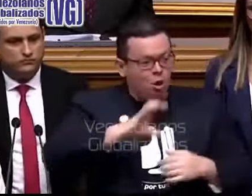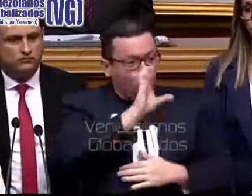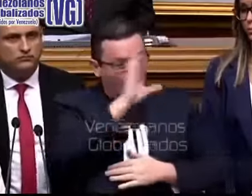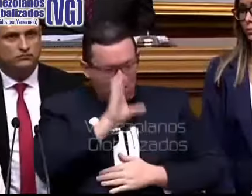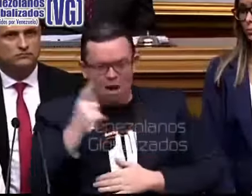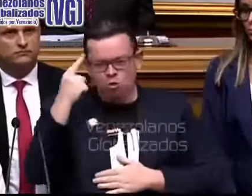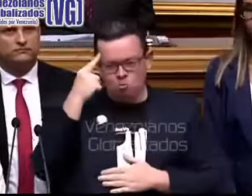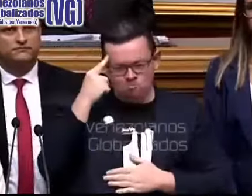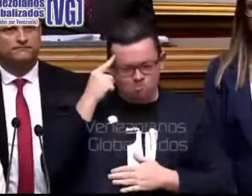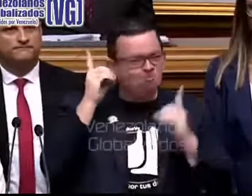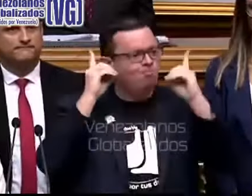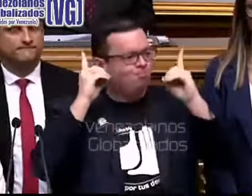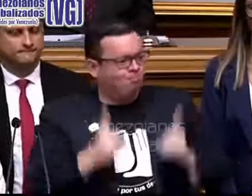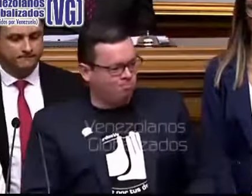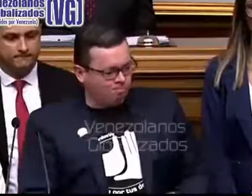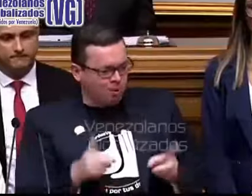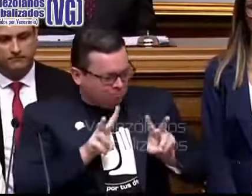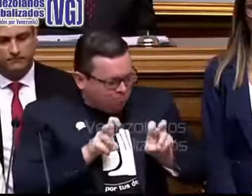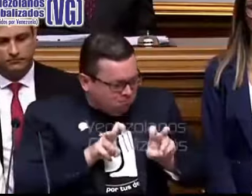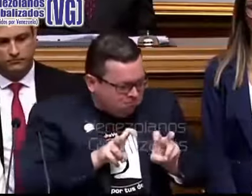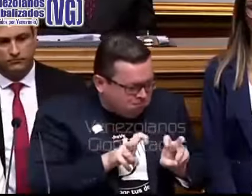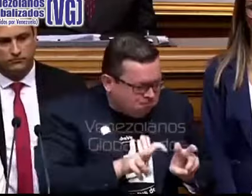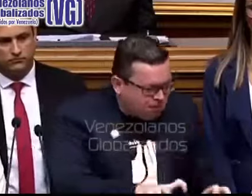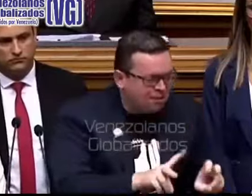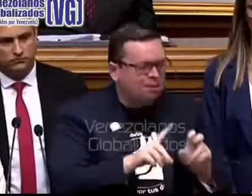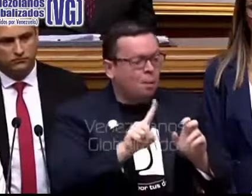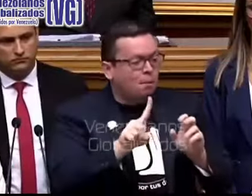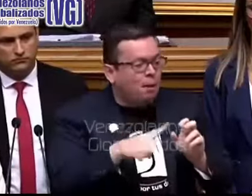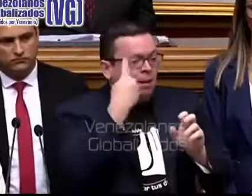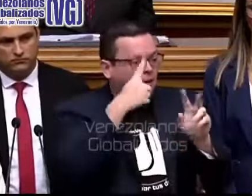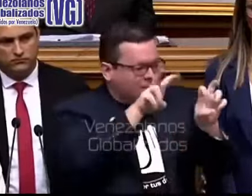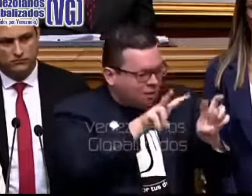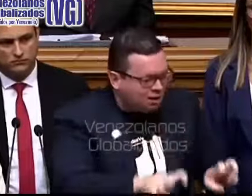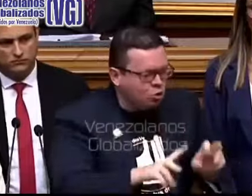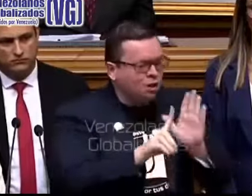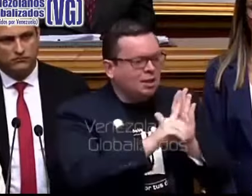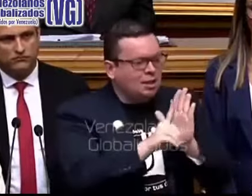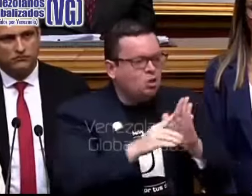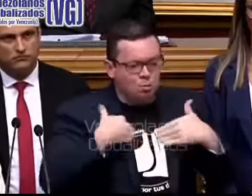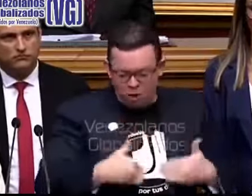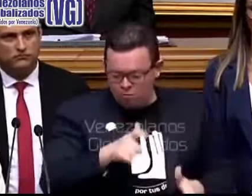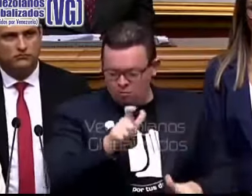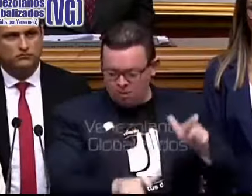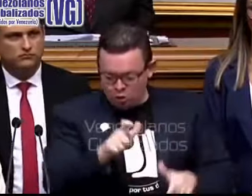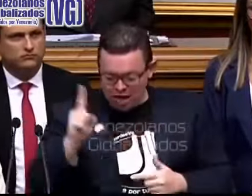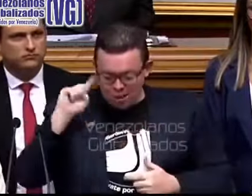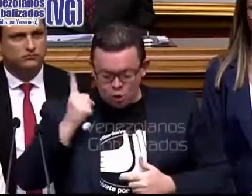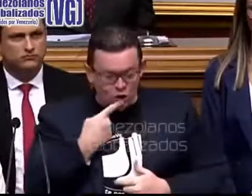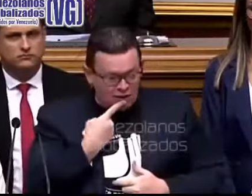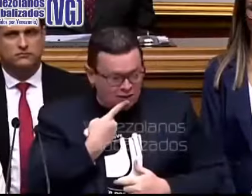o precisamente porque por alguna razón no pudieron salir y responder y mostrarse. Por tanto, no estamos hablando de 1.400.000